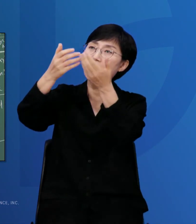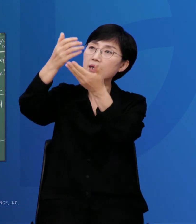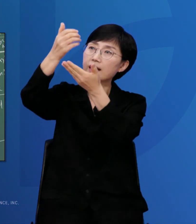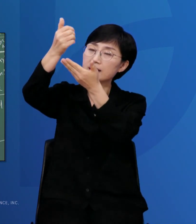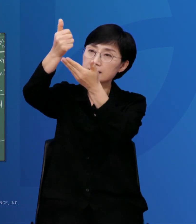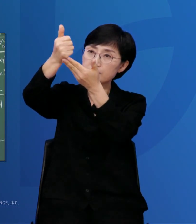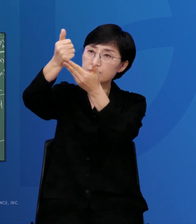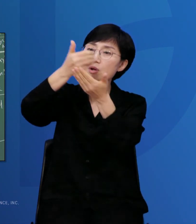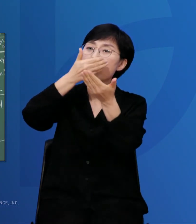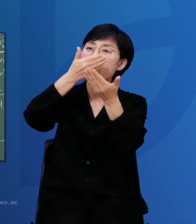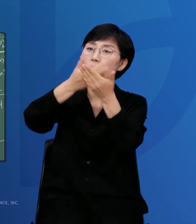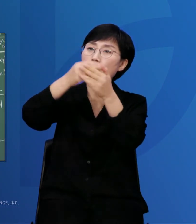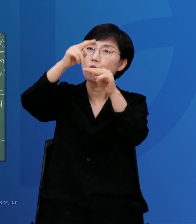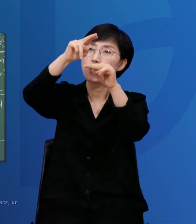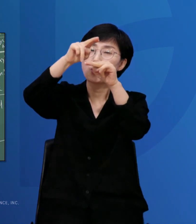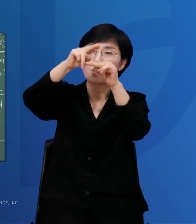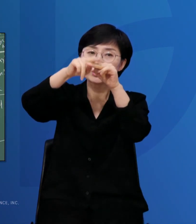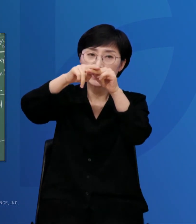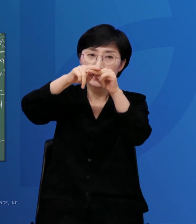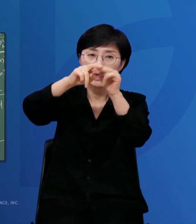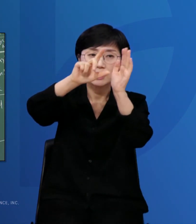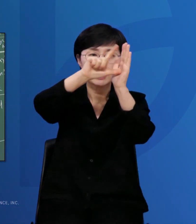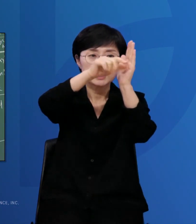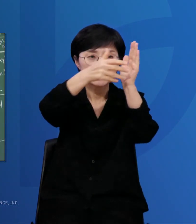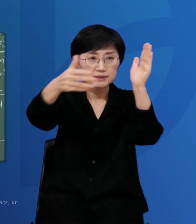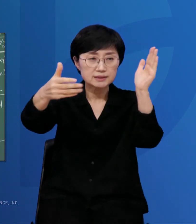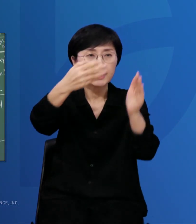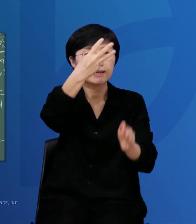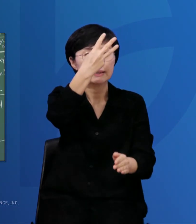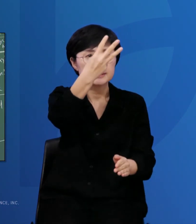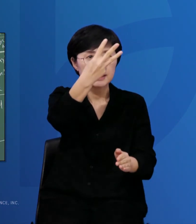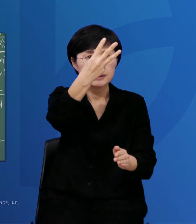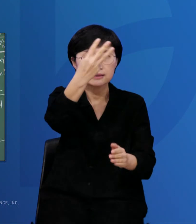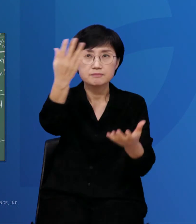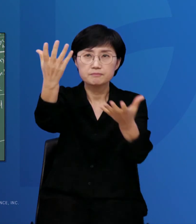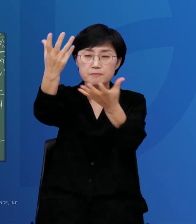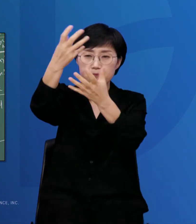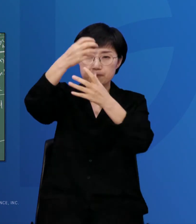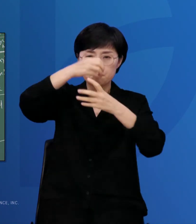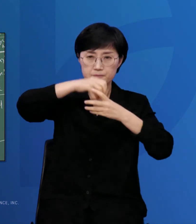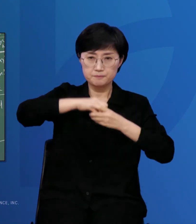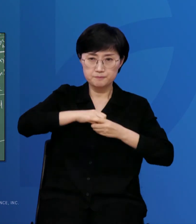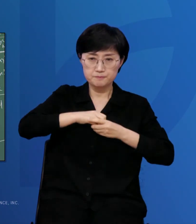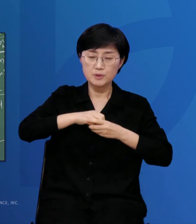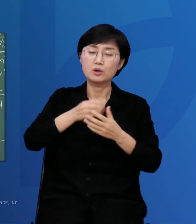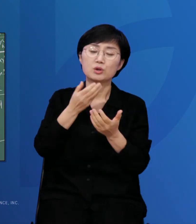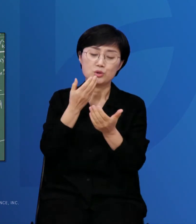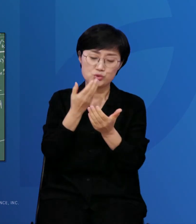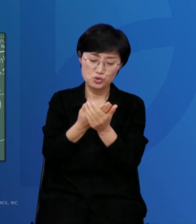보좌의 축복과 시대 바꾸는 세 가지가 들어오도록요.